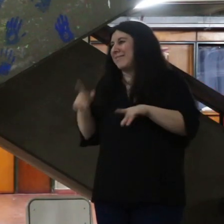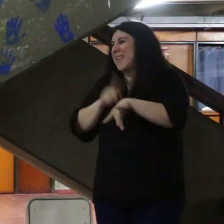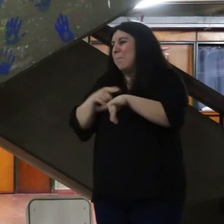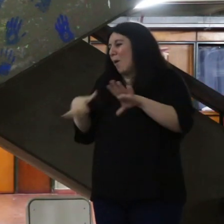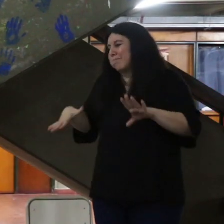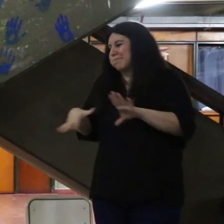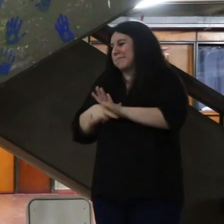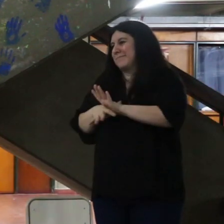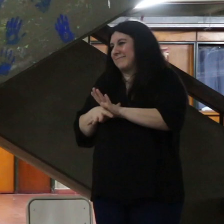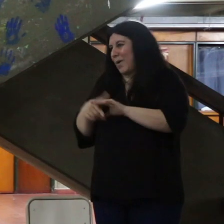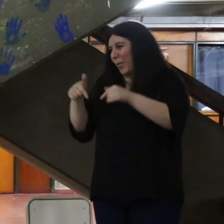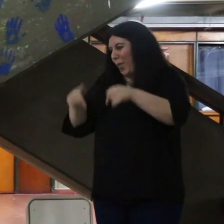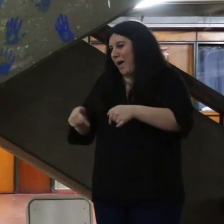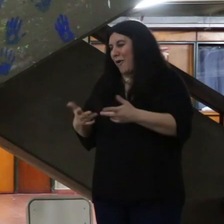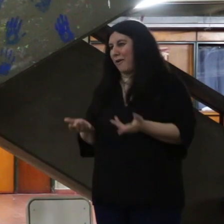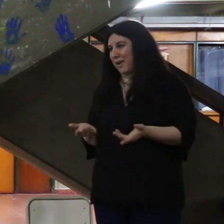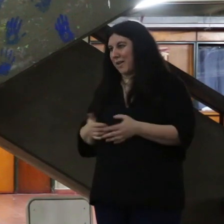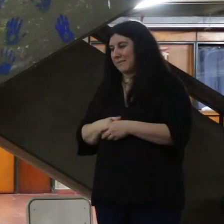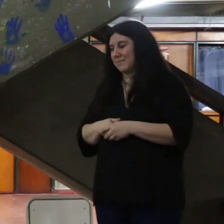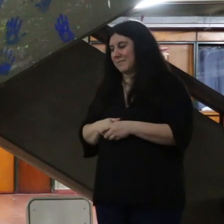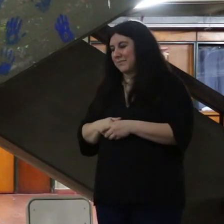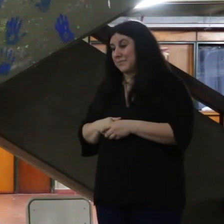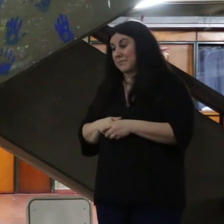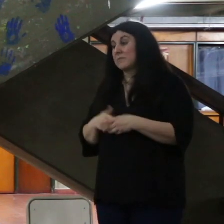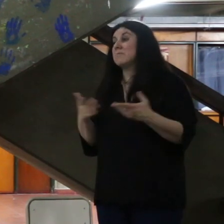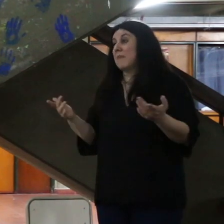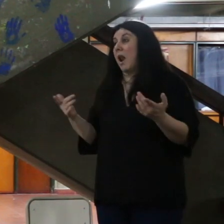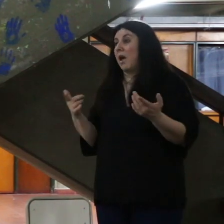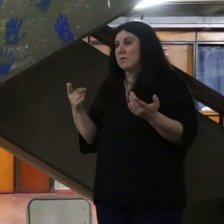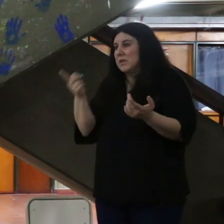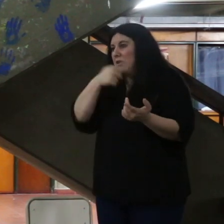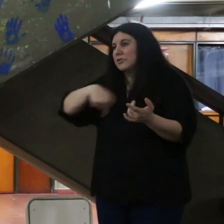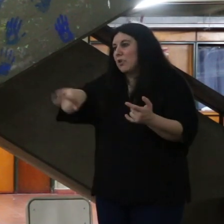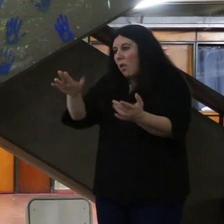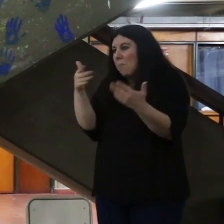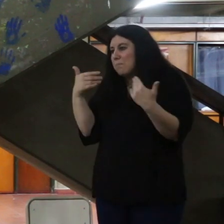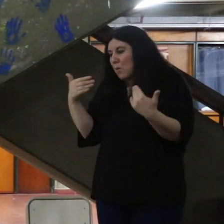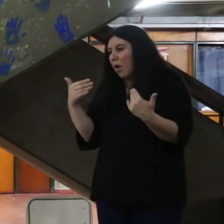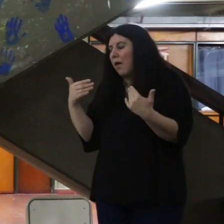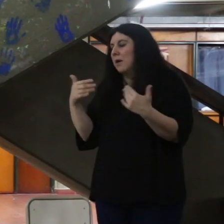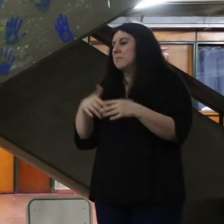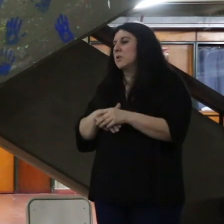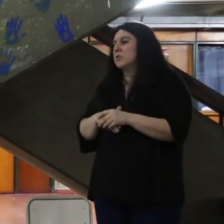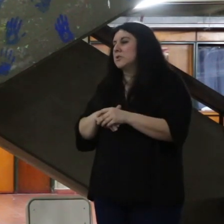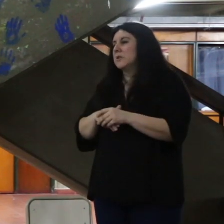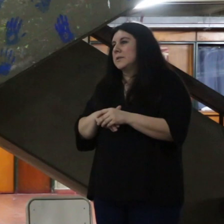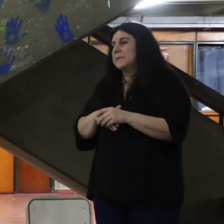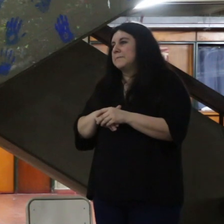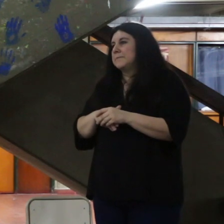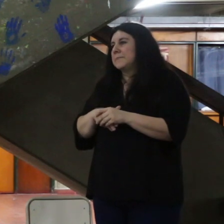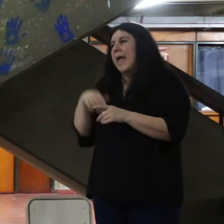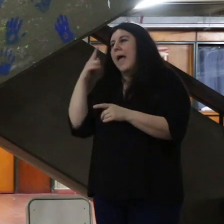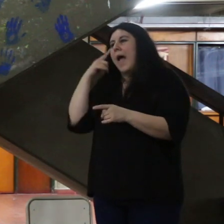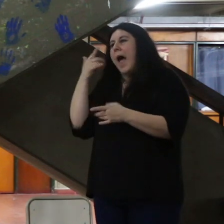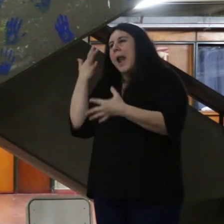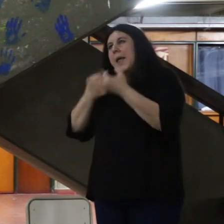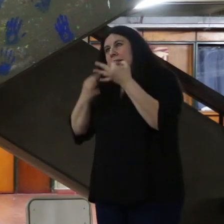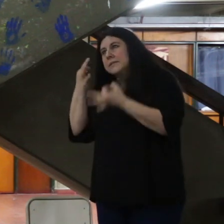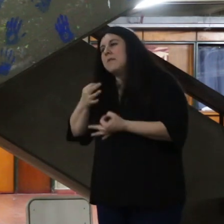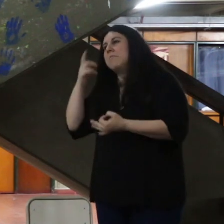Pensemos este tiempo para hacer, capitalizar, para hacer y poner en valor todo lo que